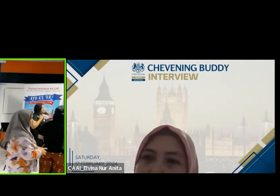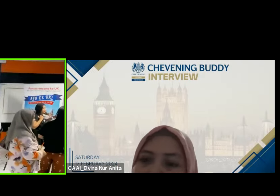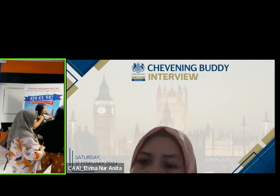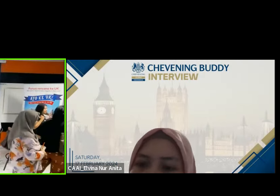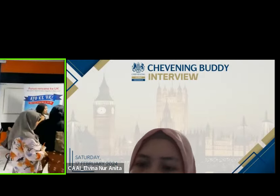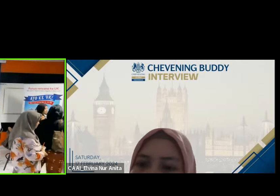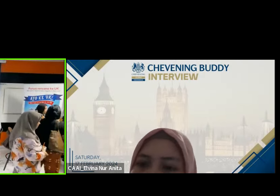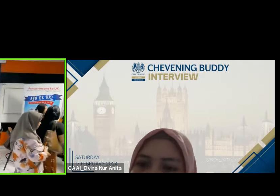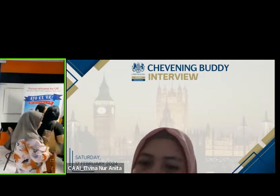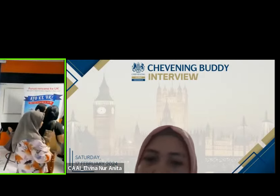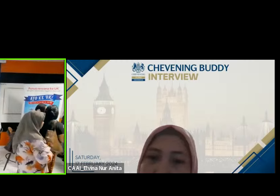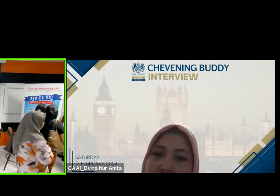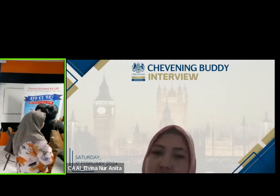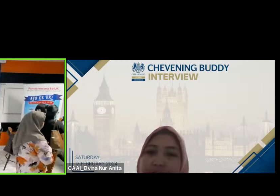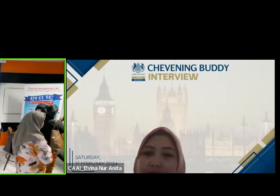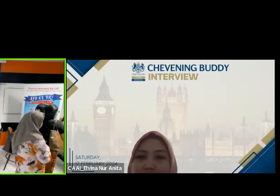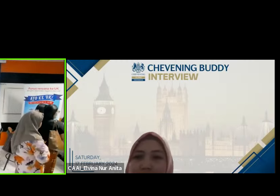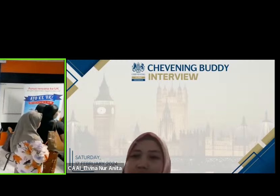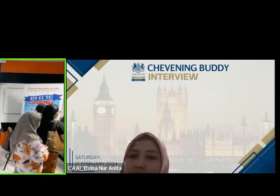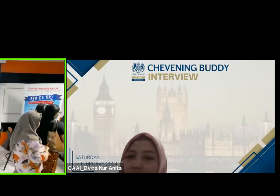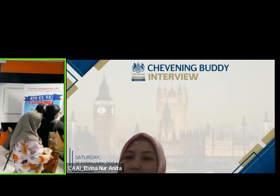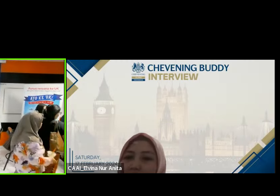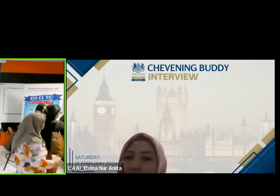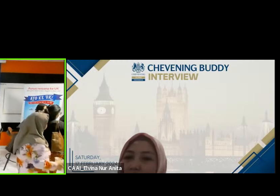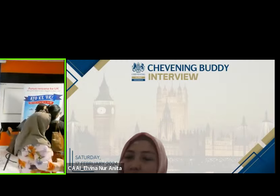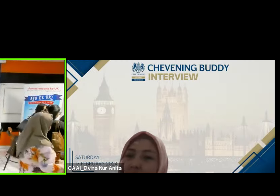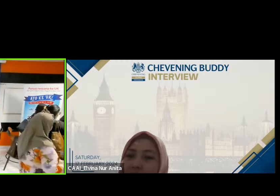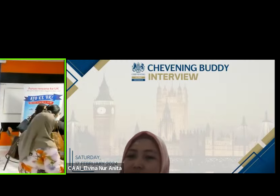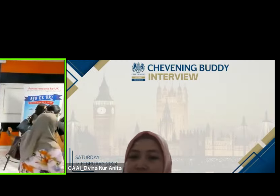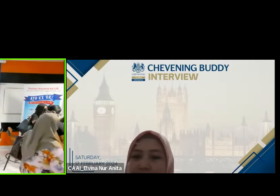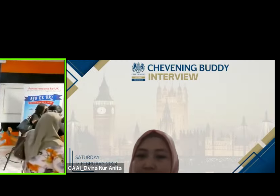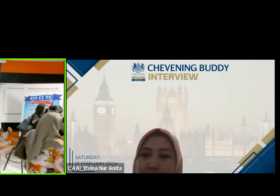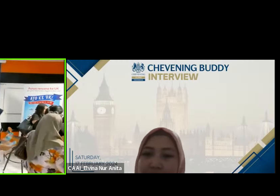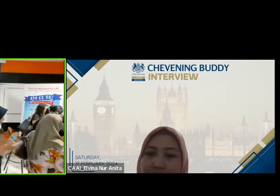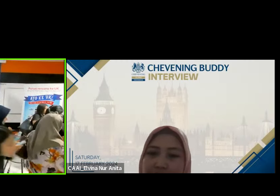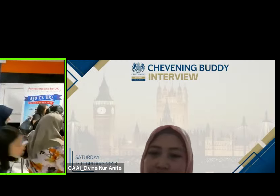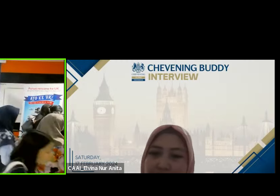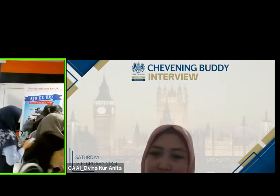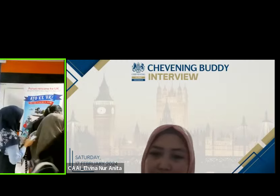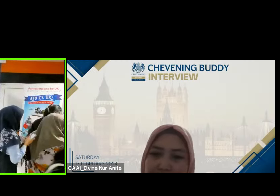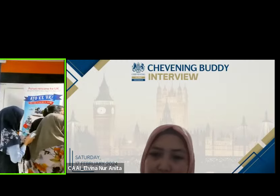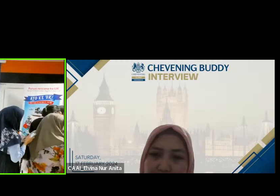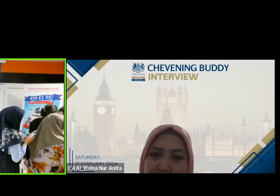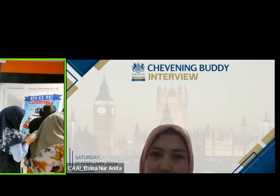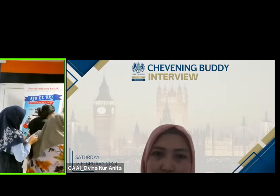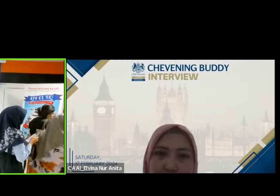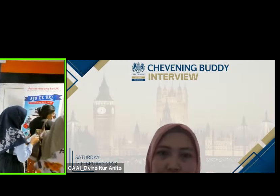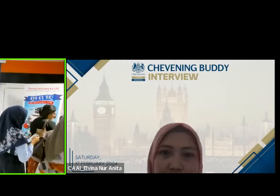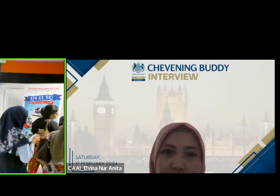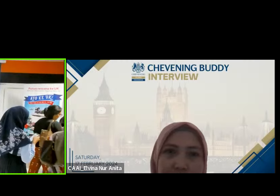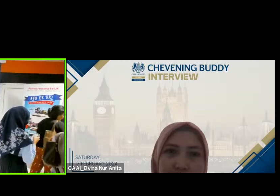eh saya education Masuk oh ya siap sudah join Makasih Kak